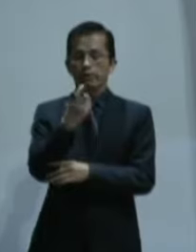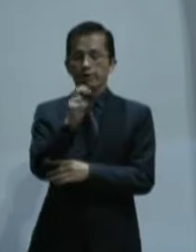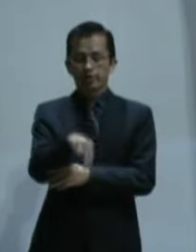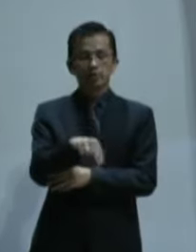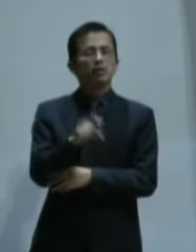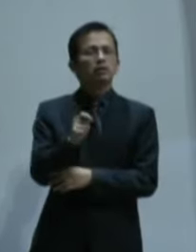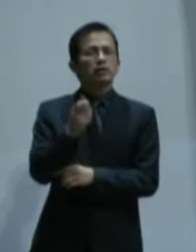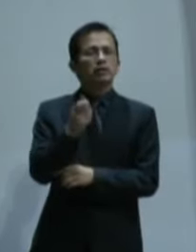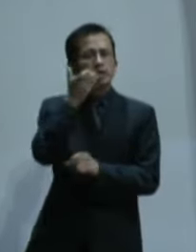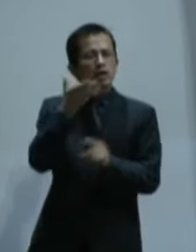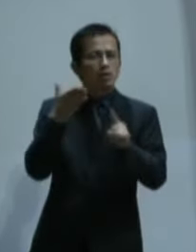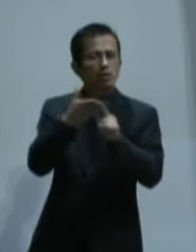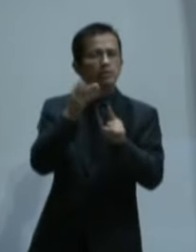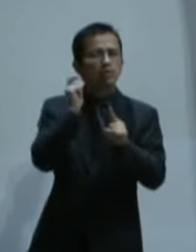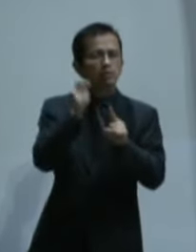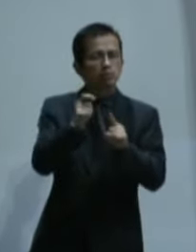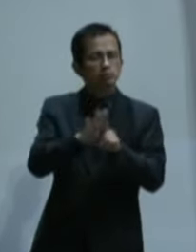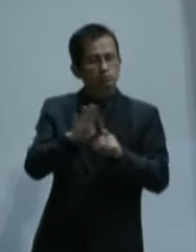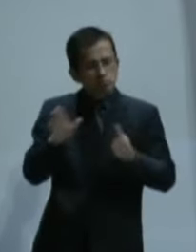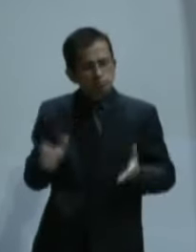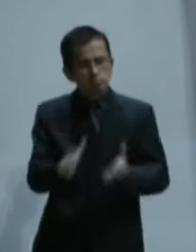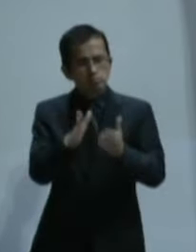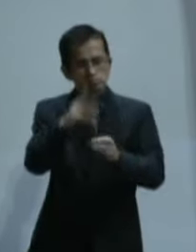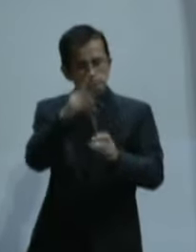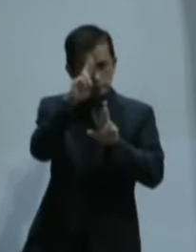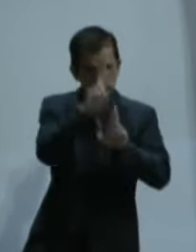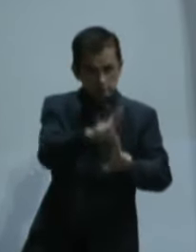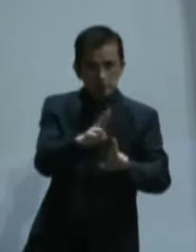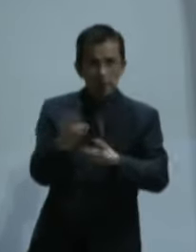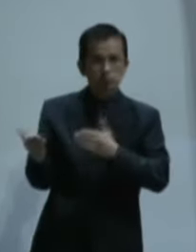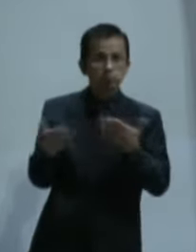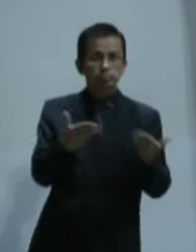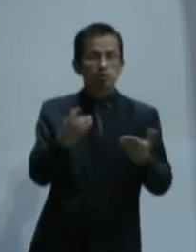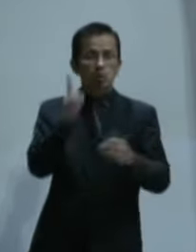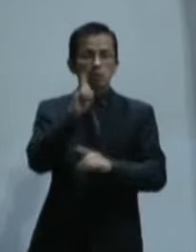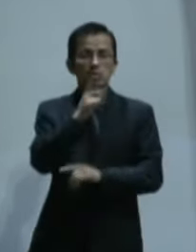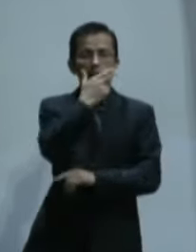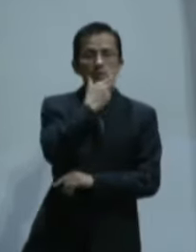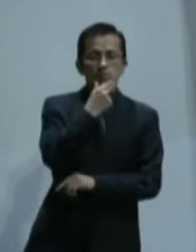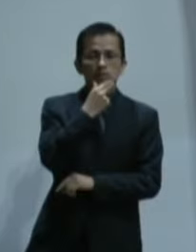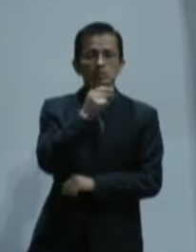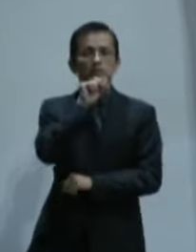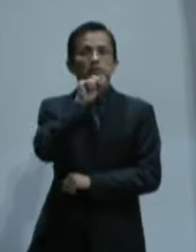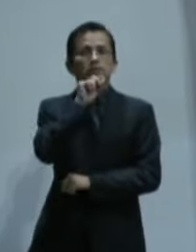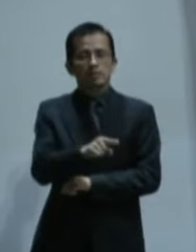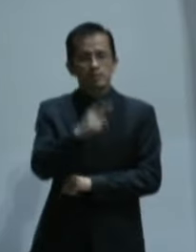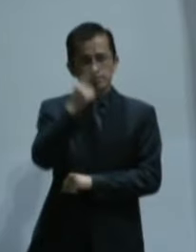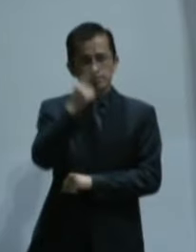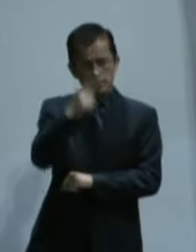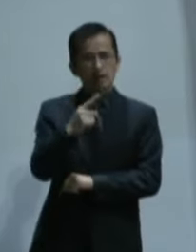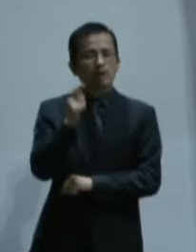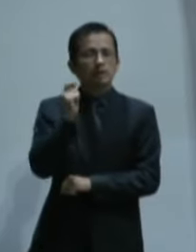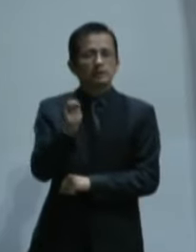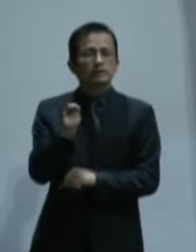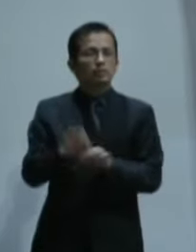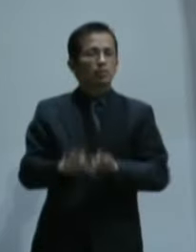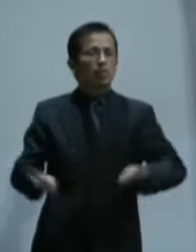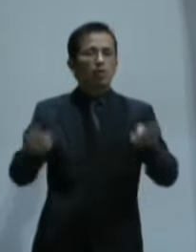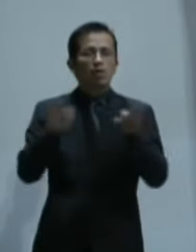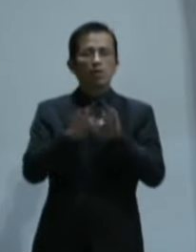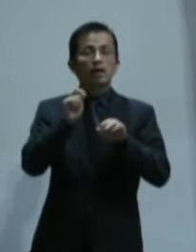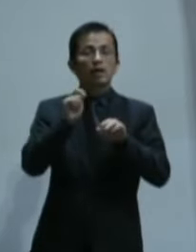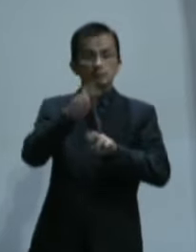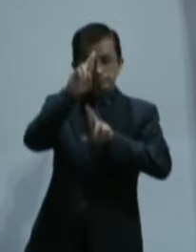fomentar una cultura de respeto entre hombres y mujeres también la promoción de la importancia fundamental de respetar la